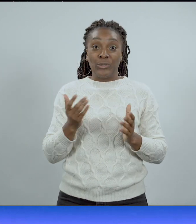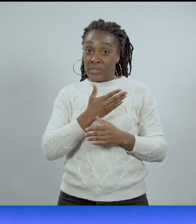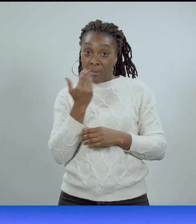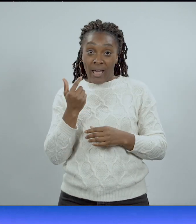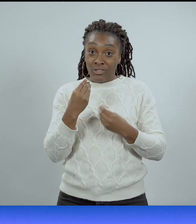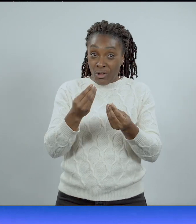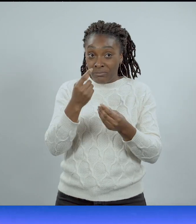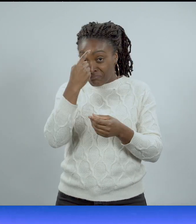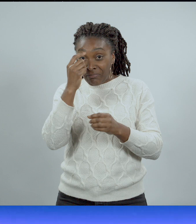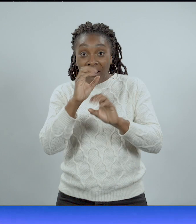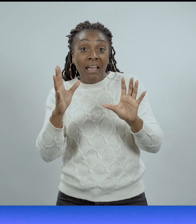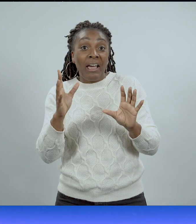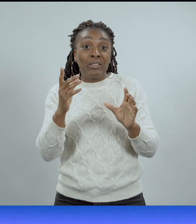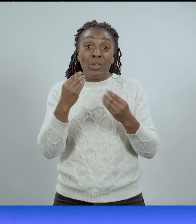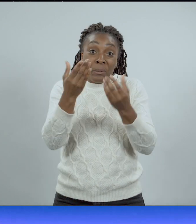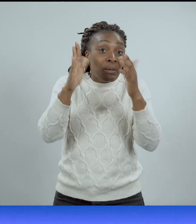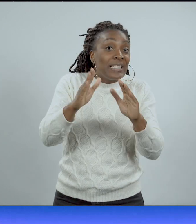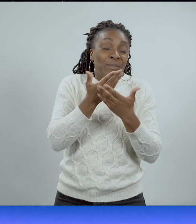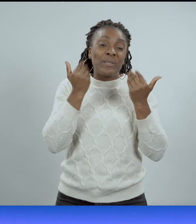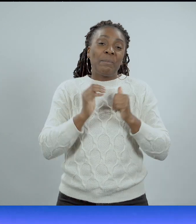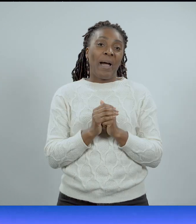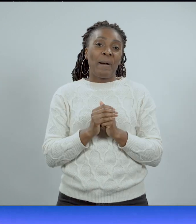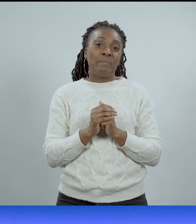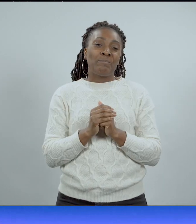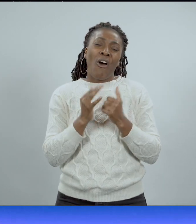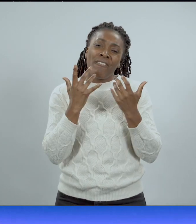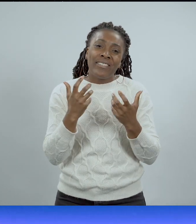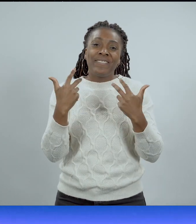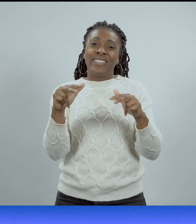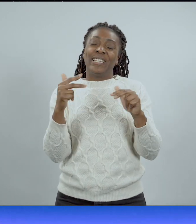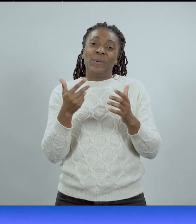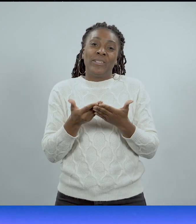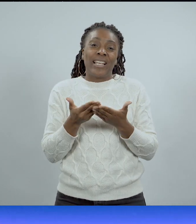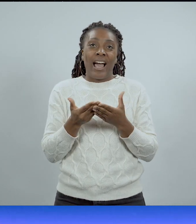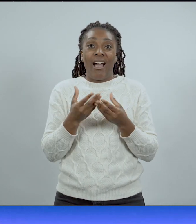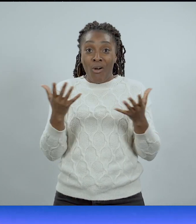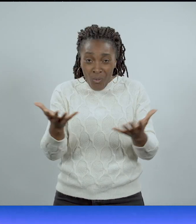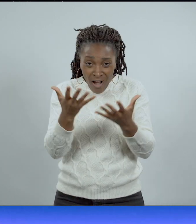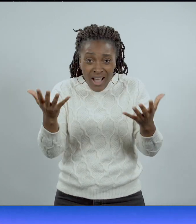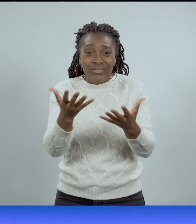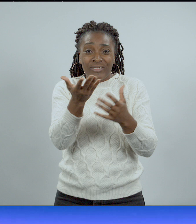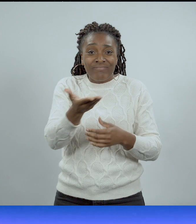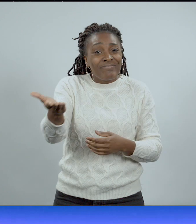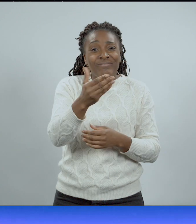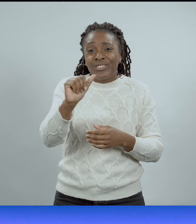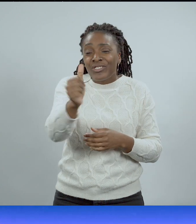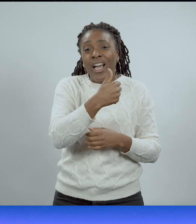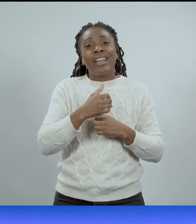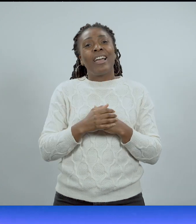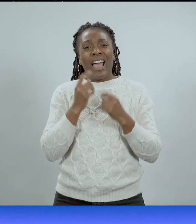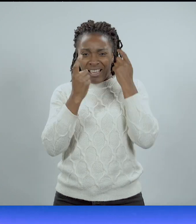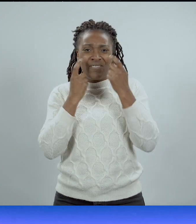si cela vous a parlé, si cela vous a béni. Voilà, donc j'aimerais par cette vidéo